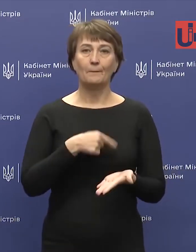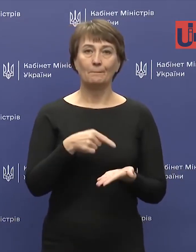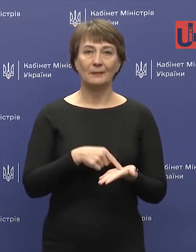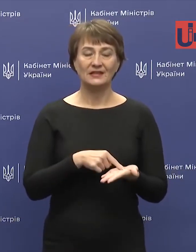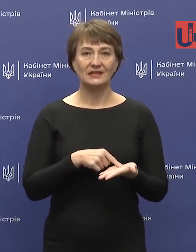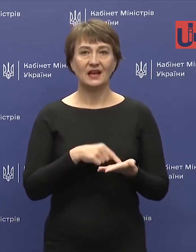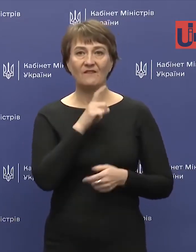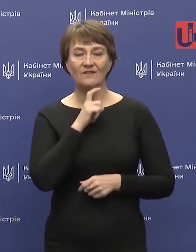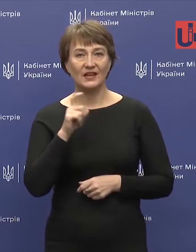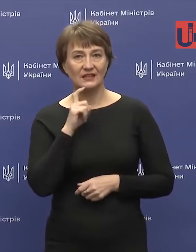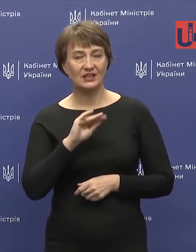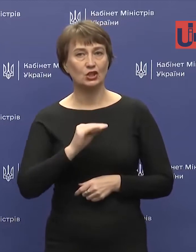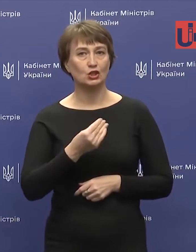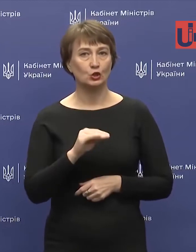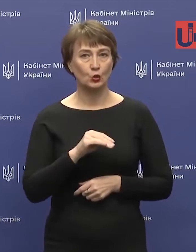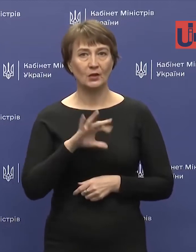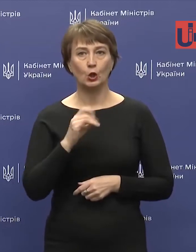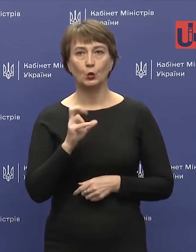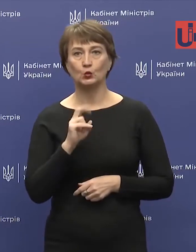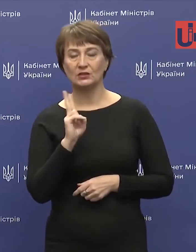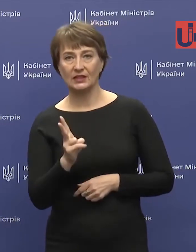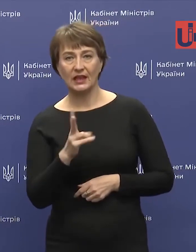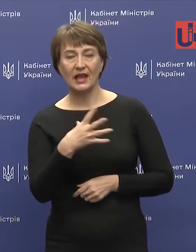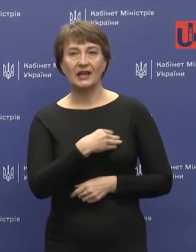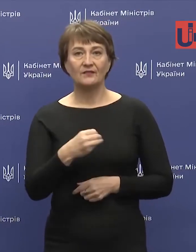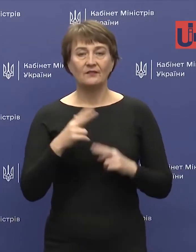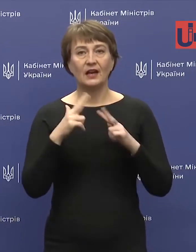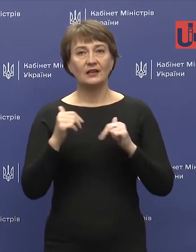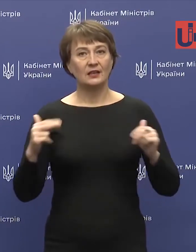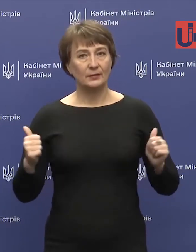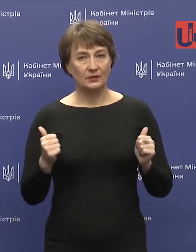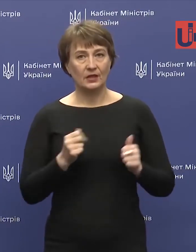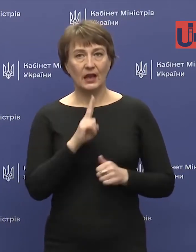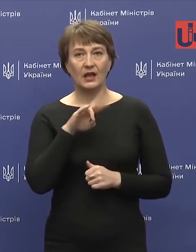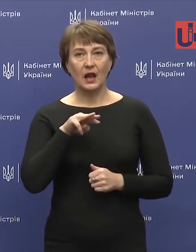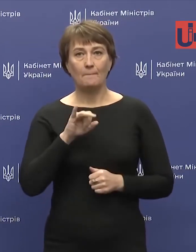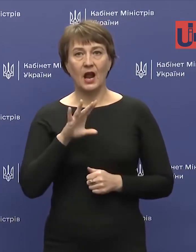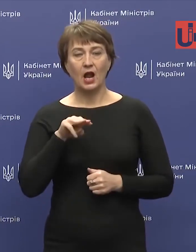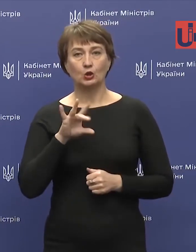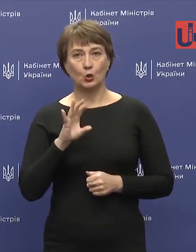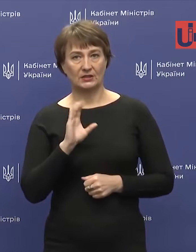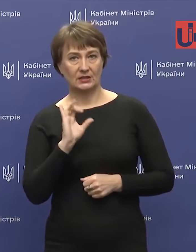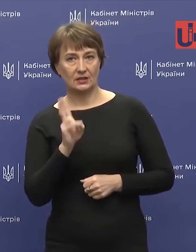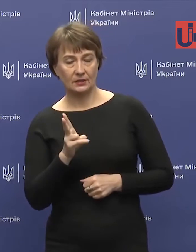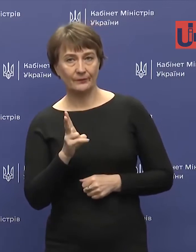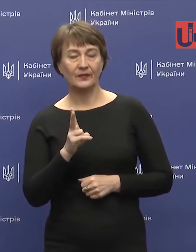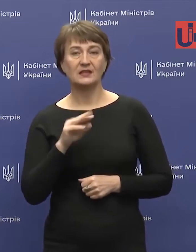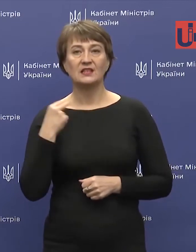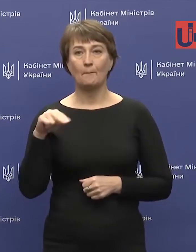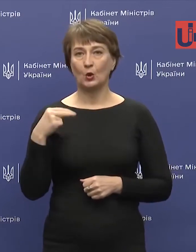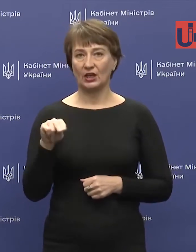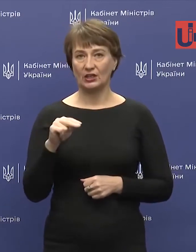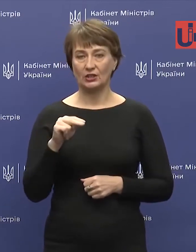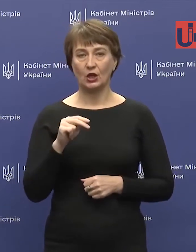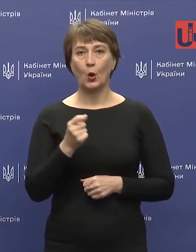місто Луцьк, місто Житомир, місто Львів, місто Дніпро, місто Краматорськ, місто Ужгород, місто Запоріжжя,